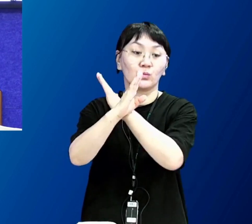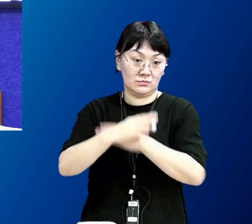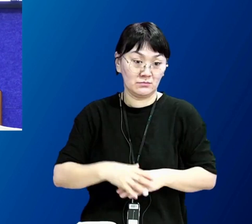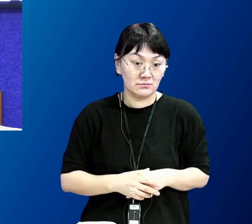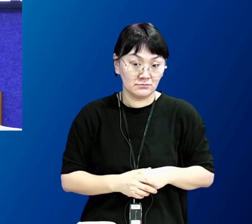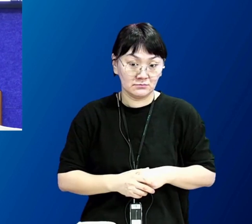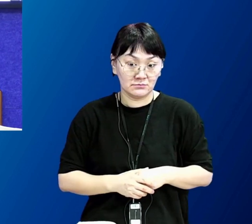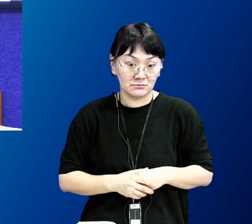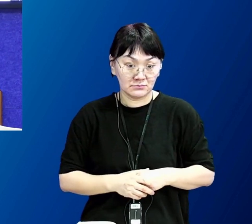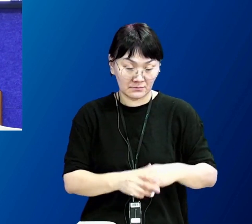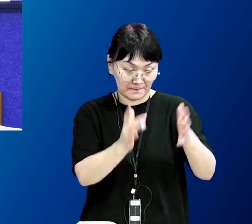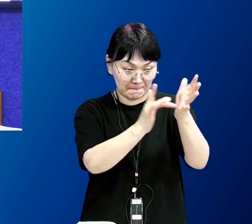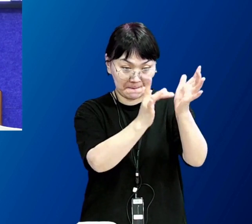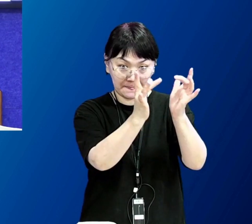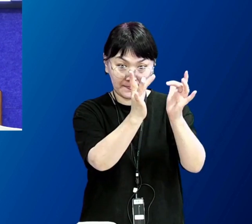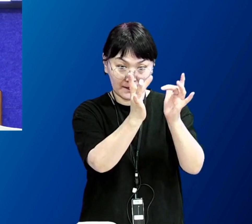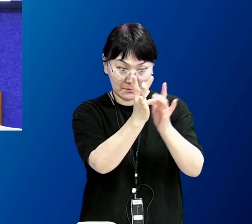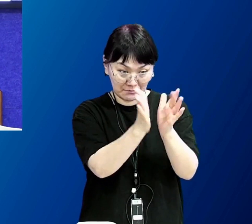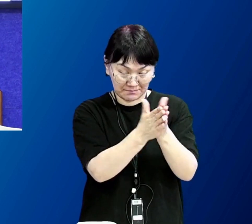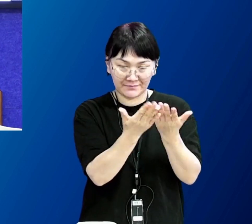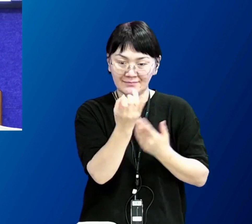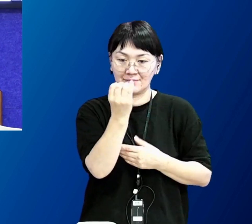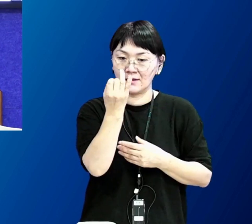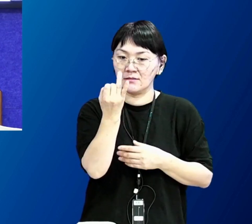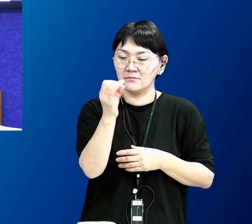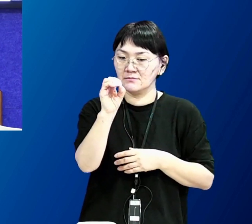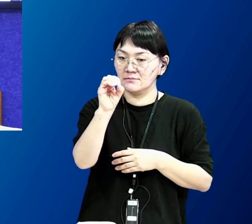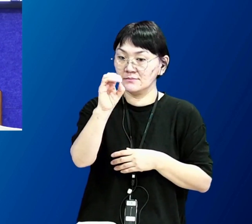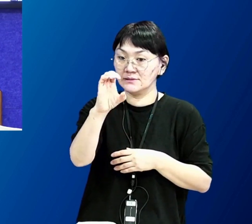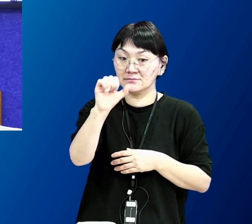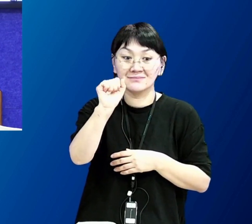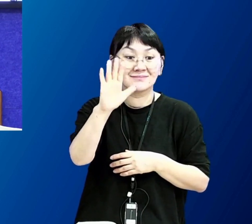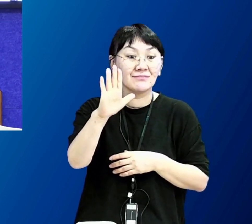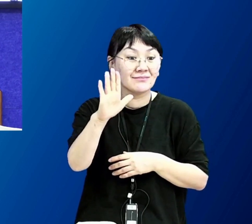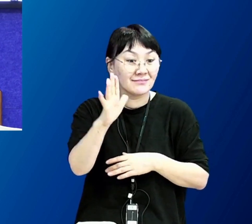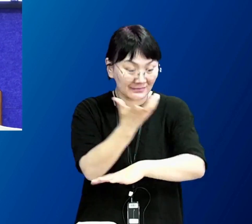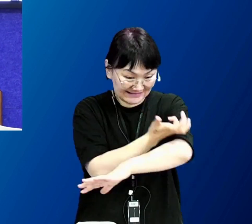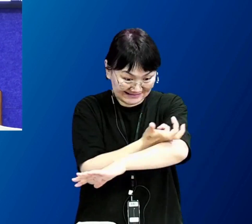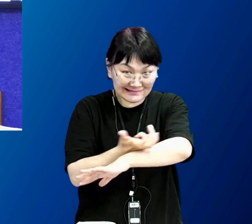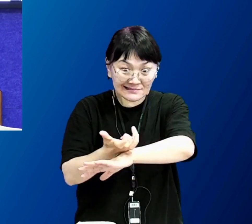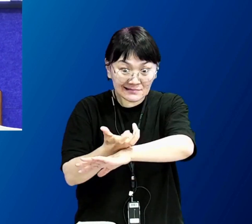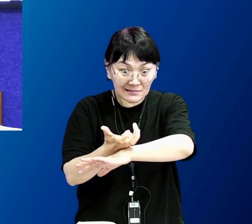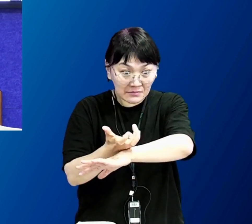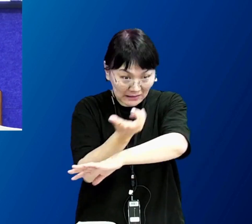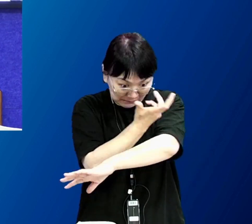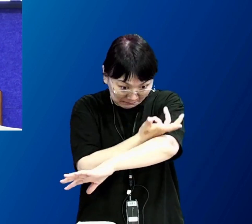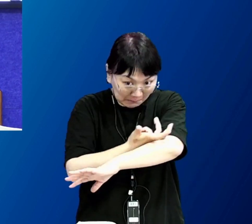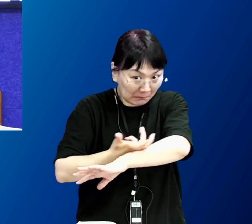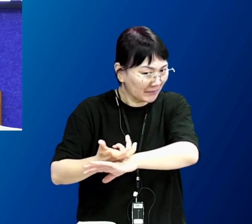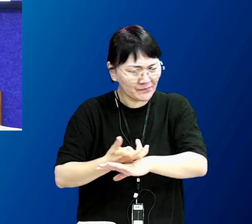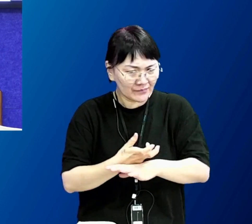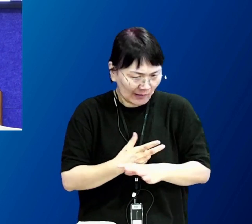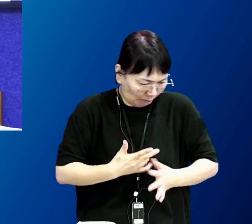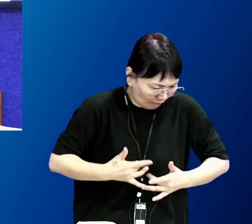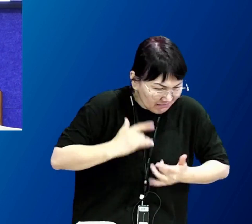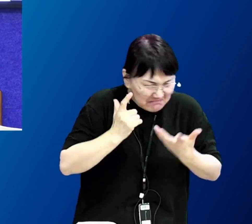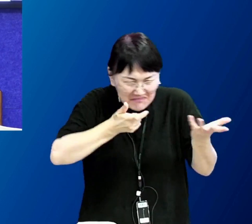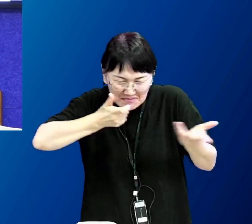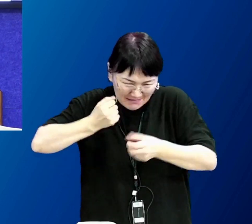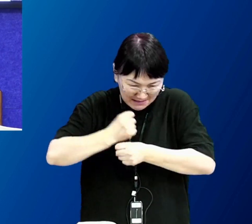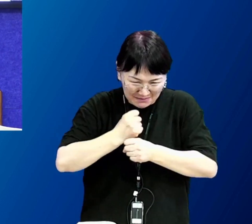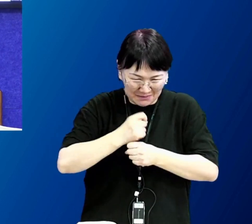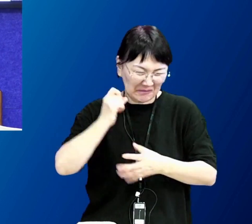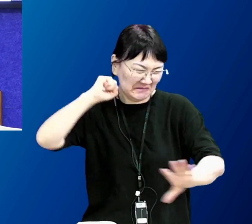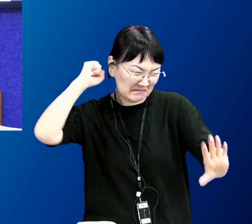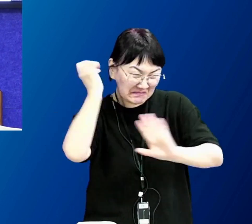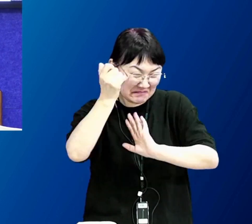Библиэлд хуучин грэв дээр Есав гэдэг хүн гардаг. Тэрэр мөн аяг зармагны ишл бай, аяг